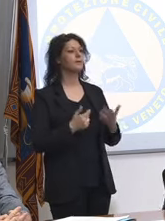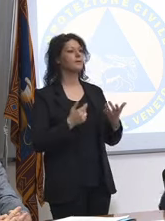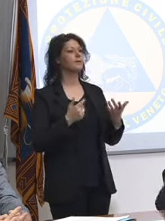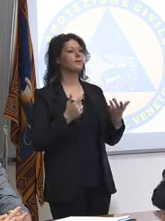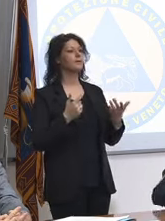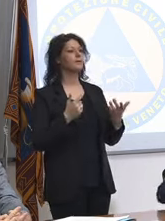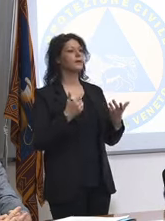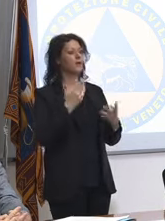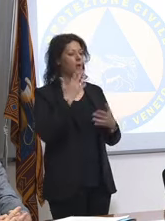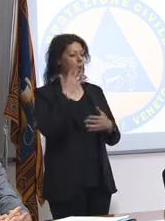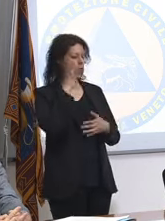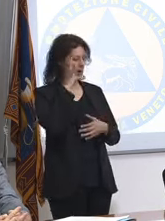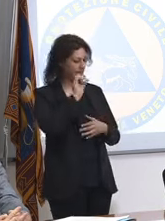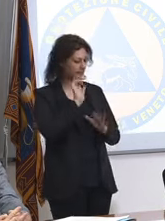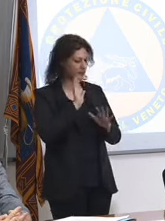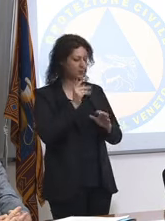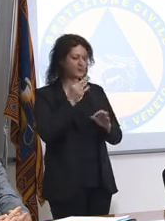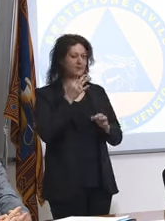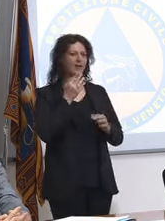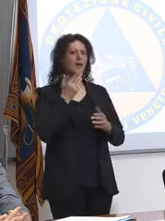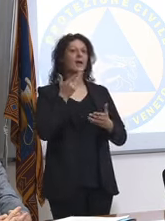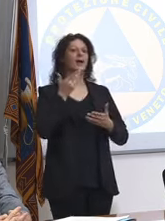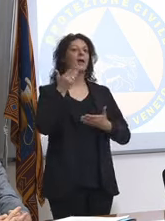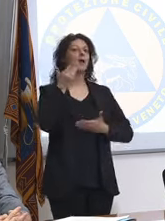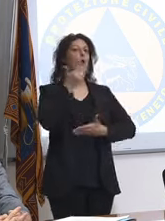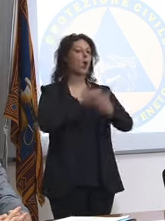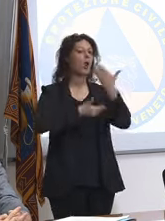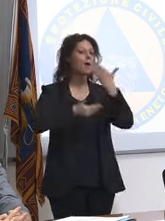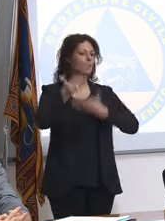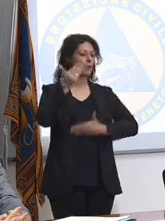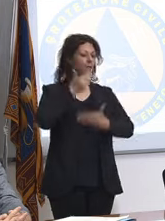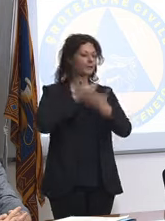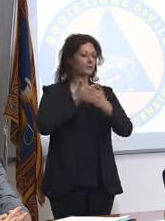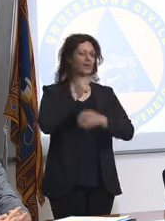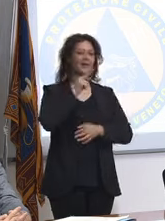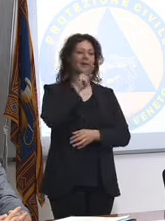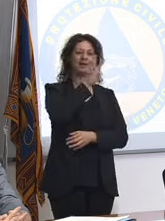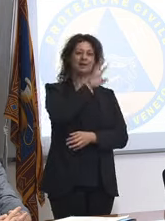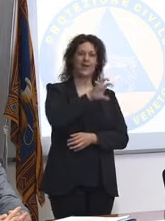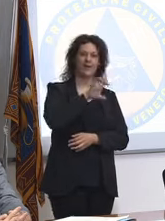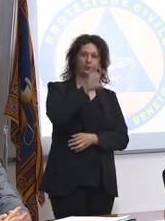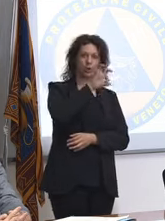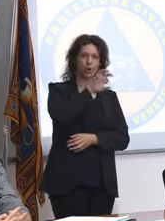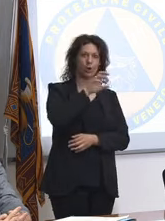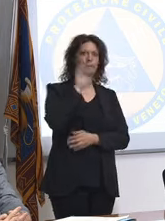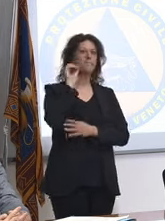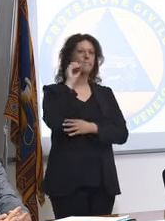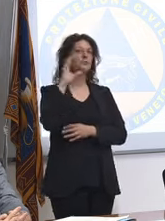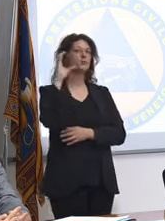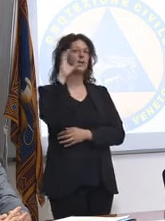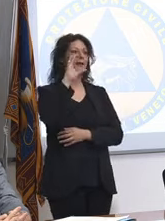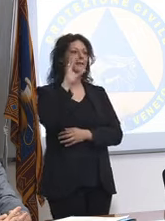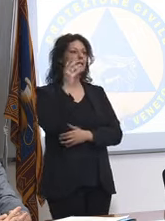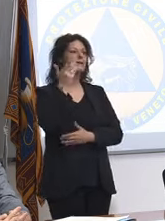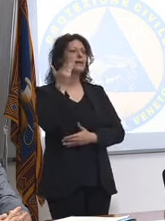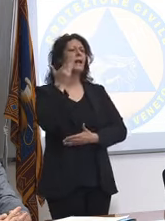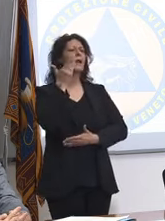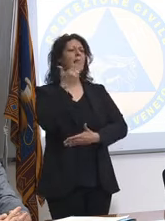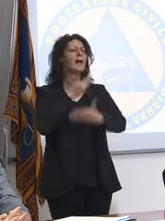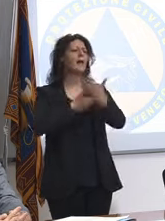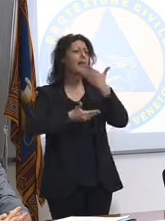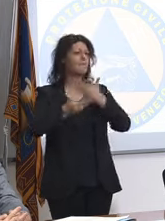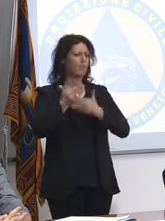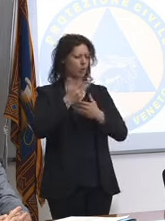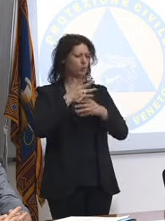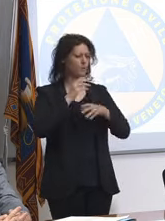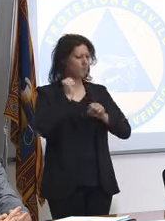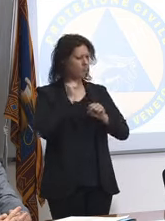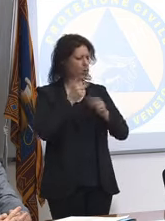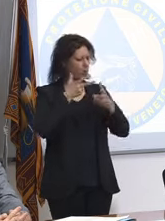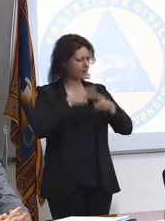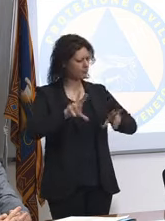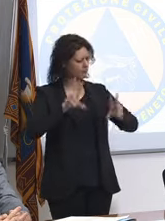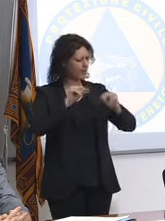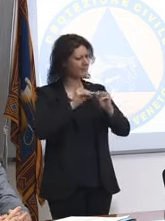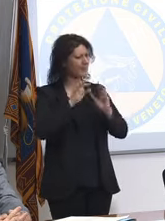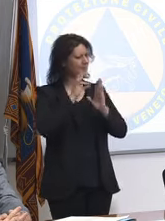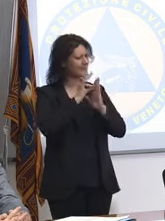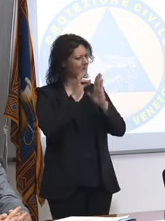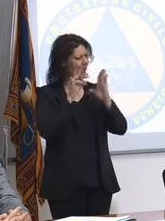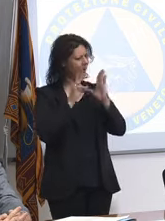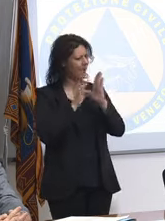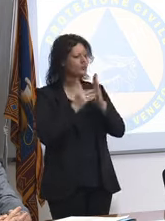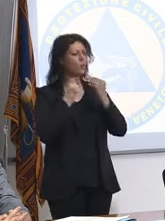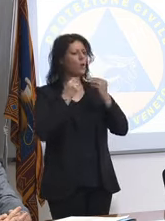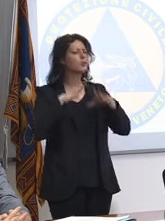di collaborazione tra la Regione Veneto e il professor Crisanti, se ci può riassumere le date precise dell'avvio di